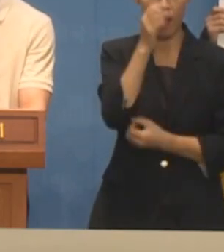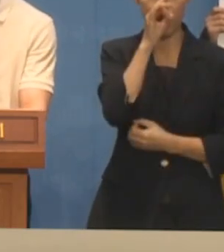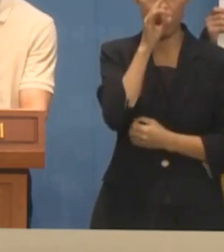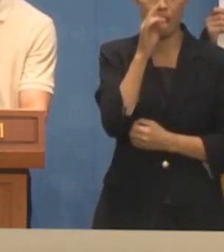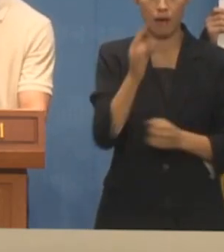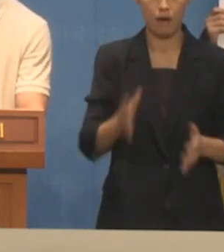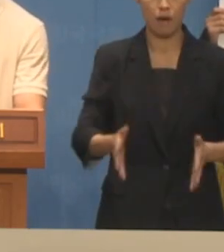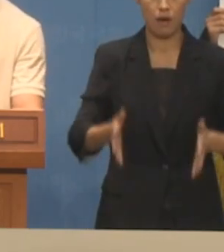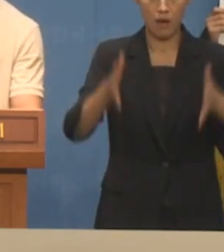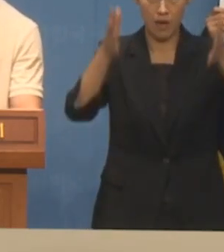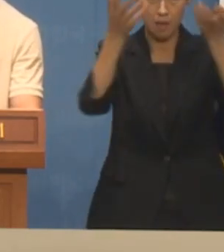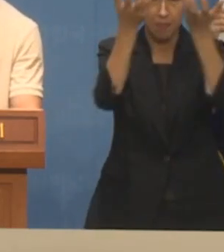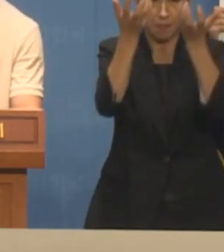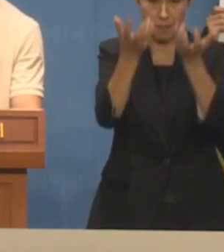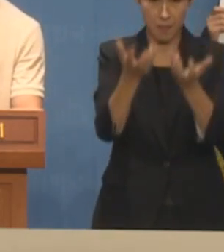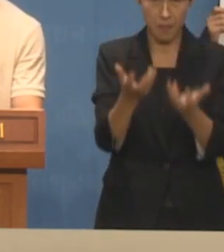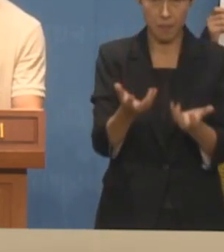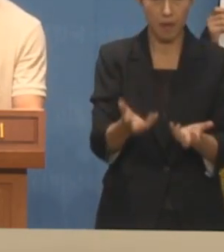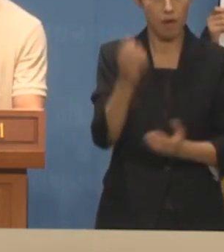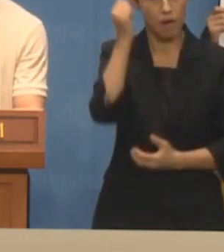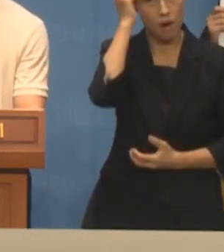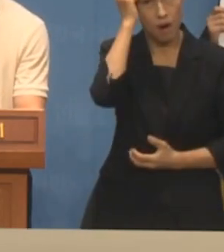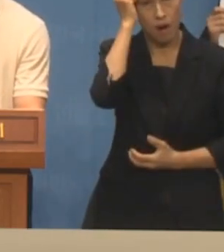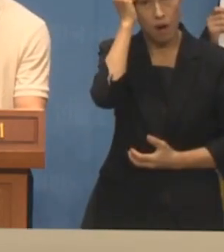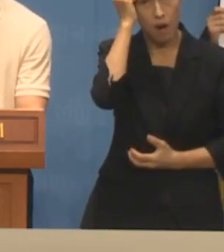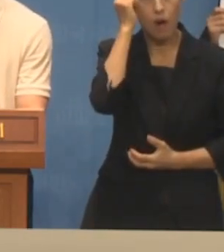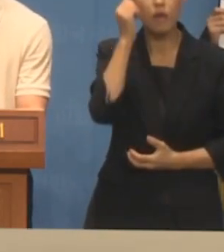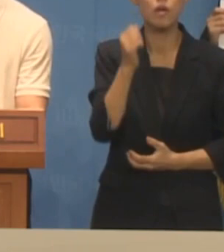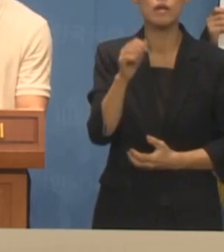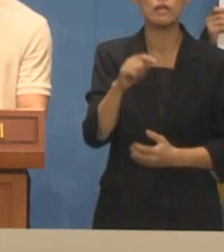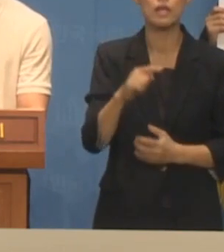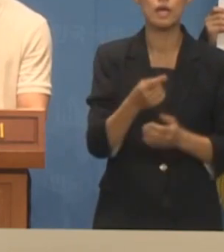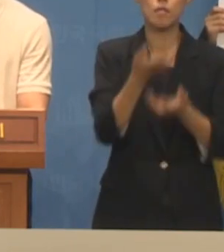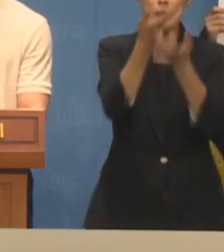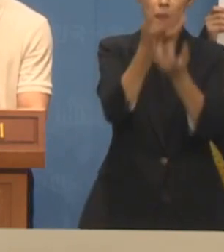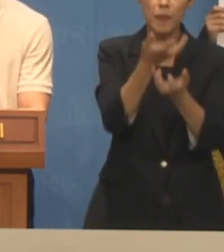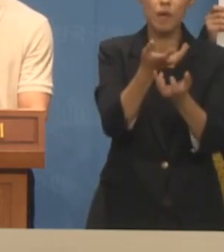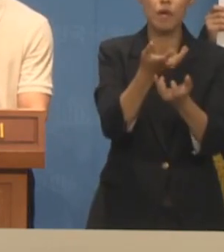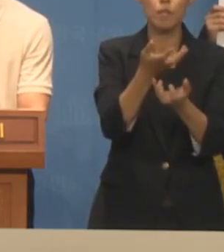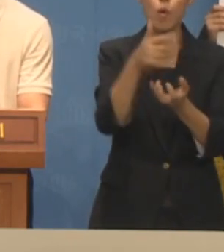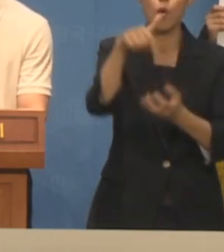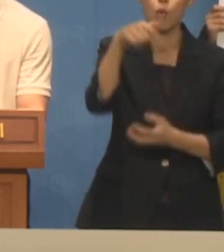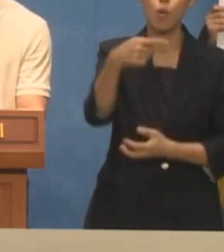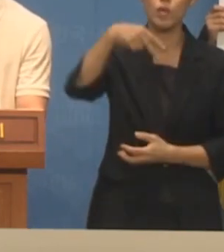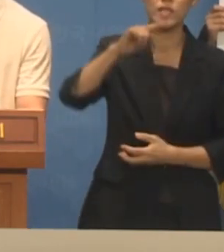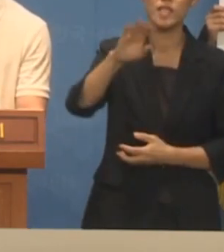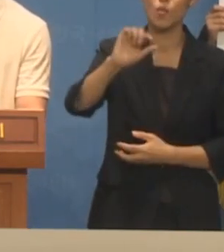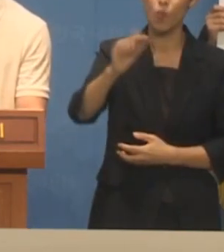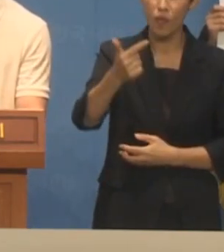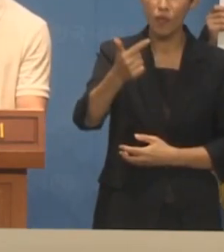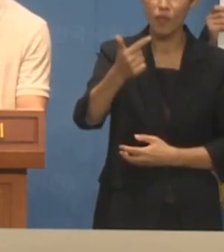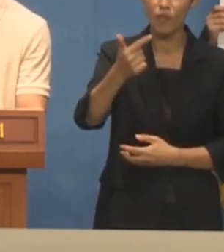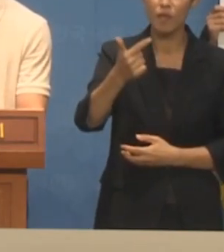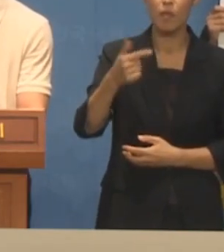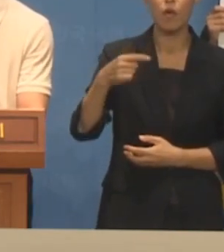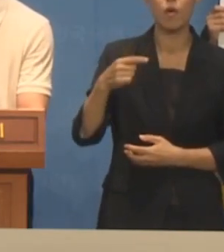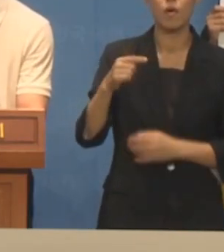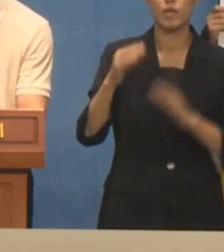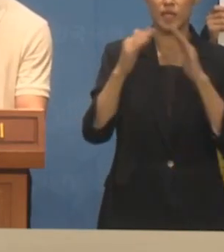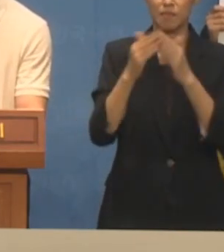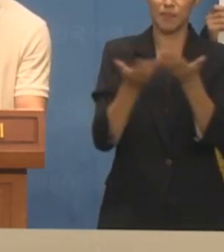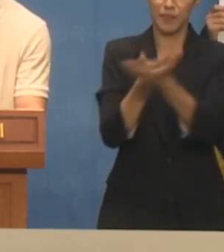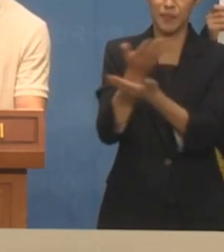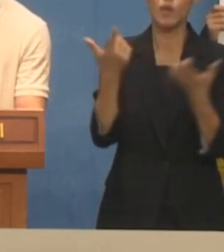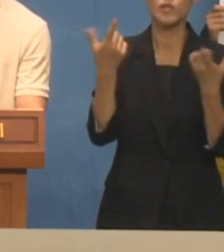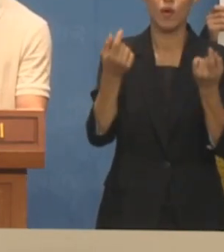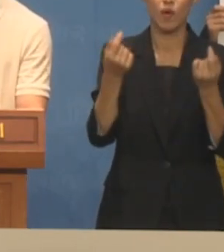수 있는 독립된 주거의 기능을 갖추면 안 되는 주택의 유형입니다. 즉 고시원이나 매체에서 볼 수 있는 쉐어하우스, 하수식 등이